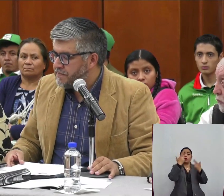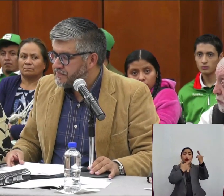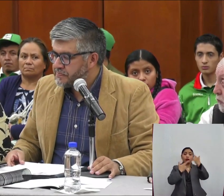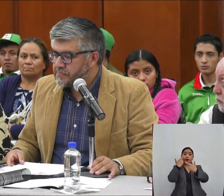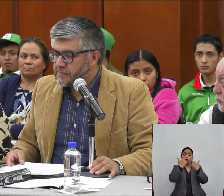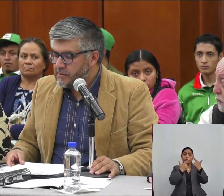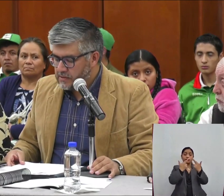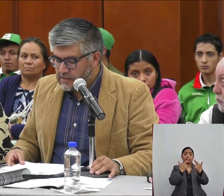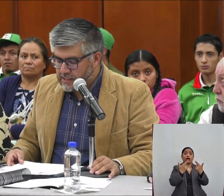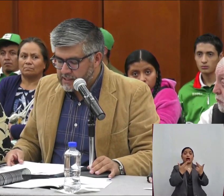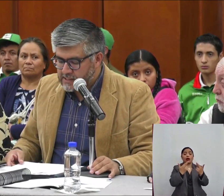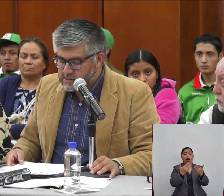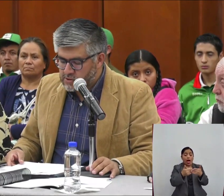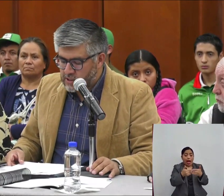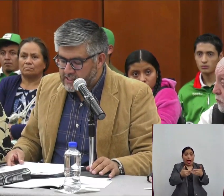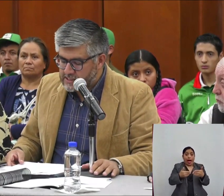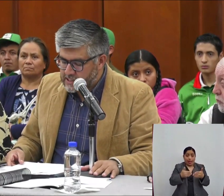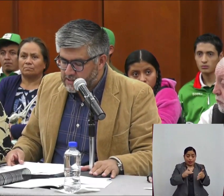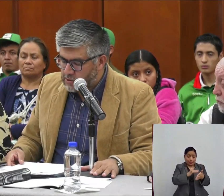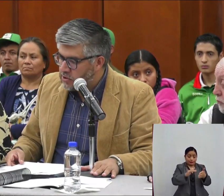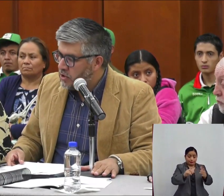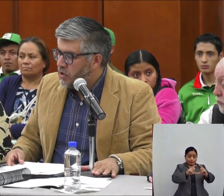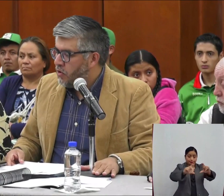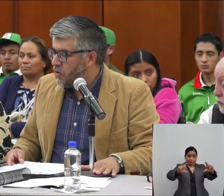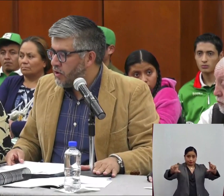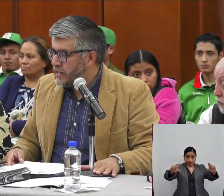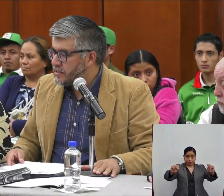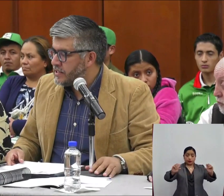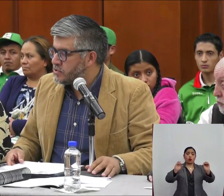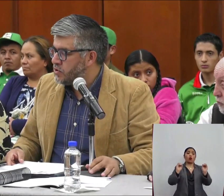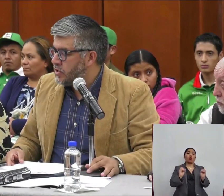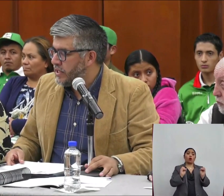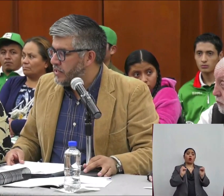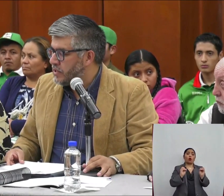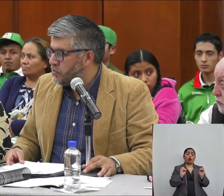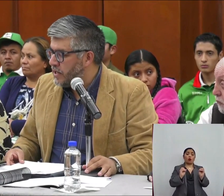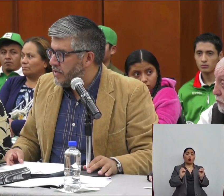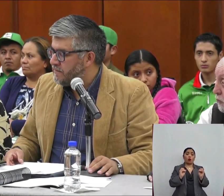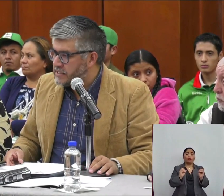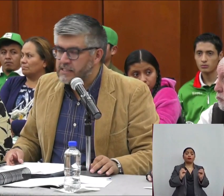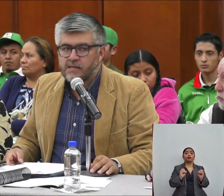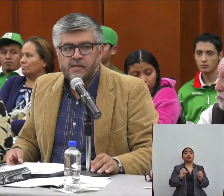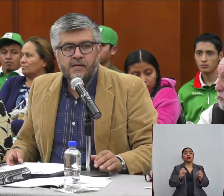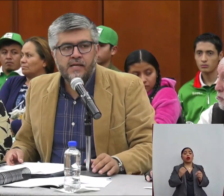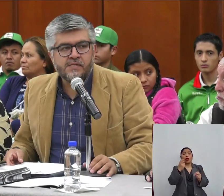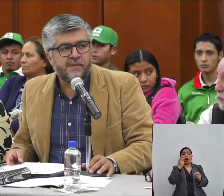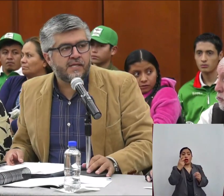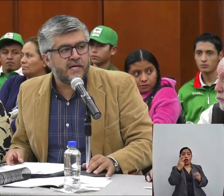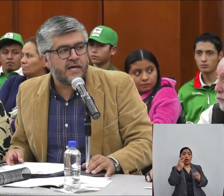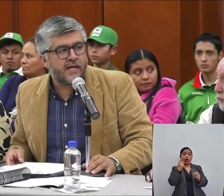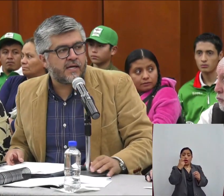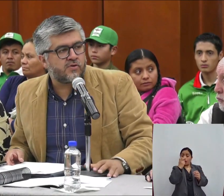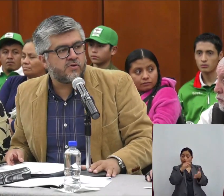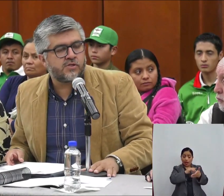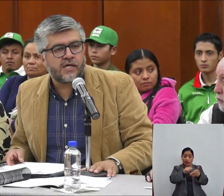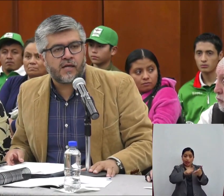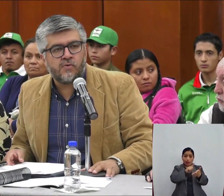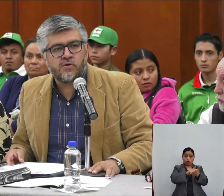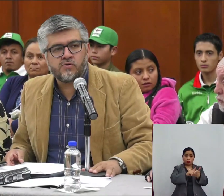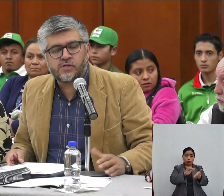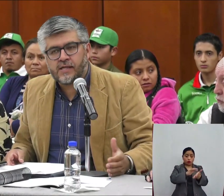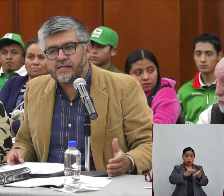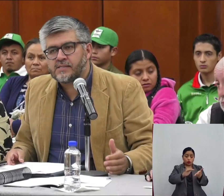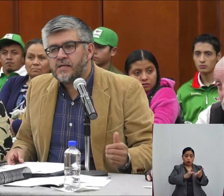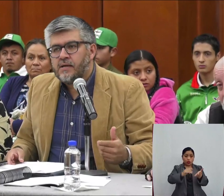lectura del texto legislativo o el texto en lectura fácil. Y les pediría a todos y cada